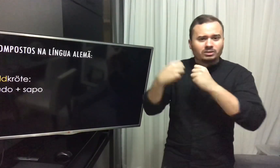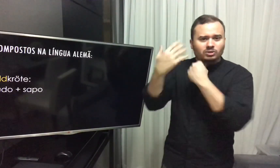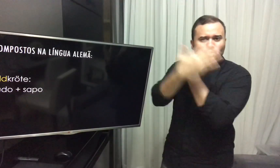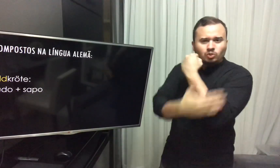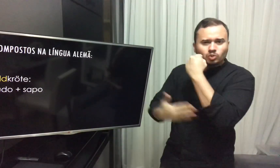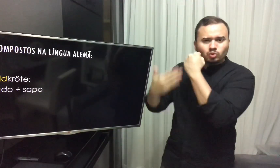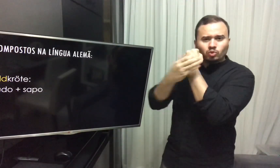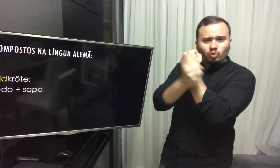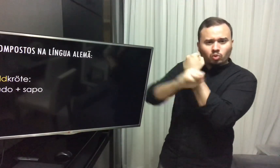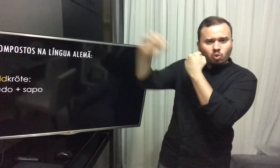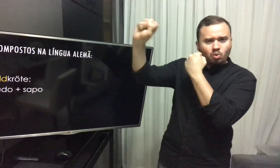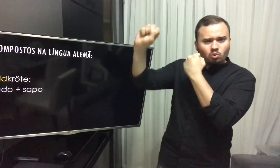Schildkröte,